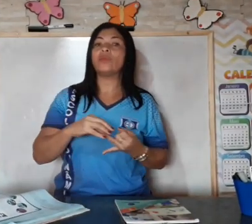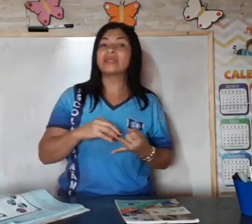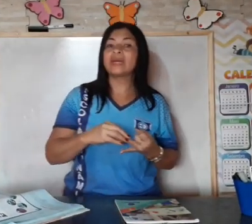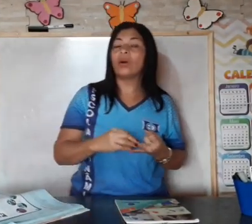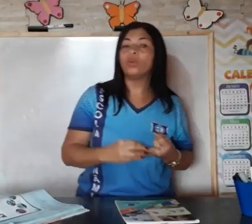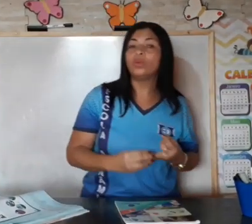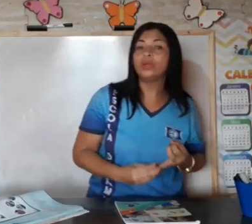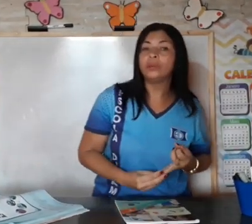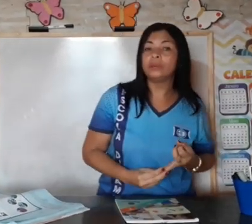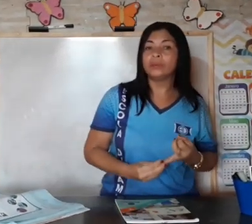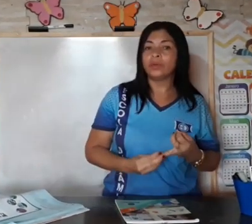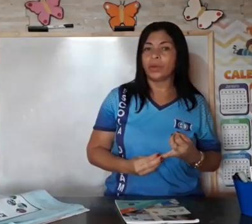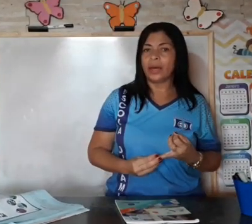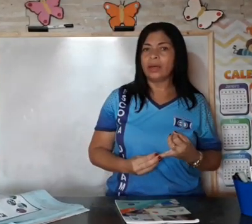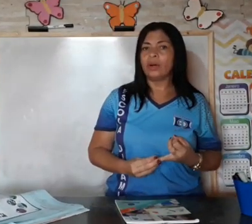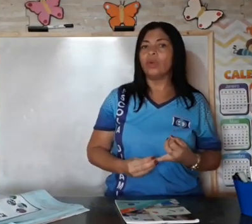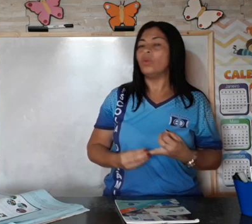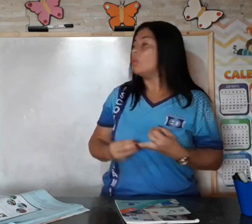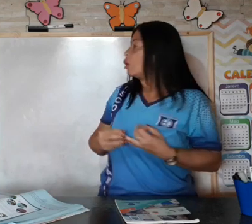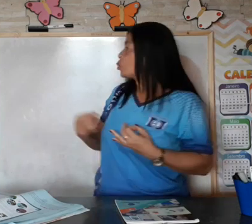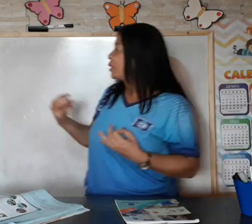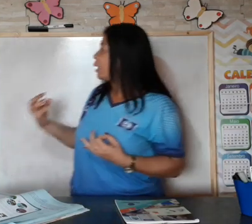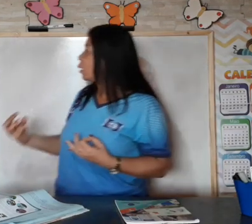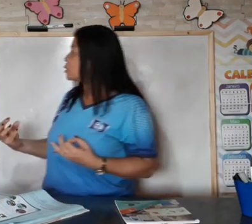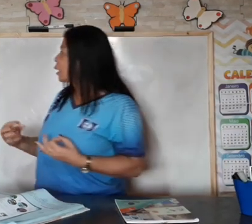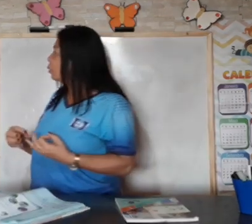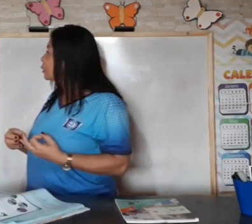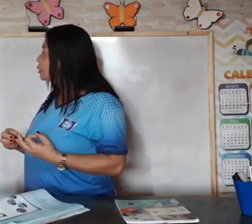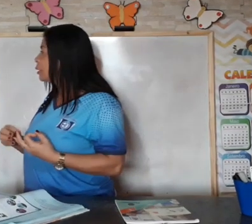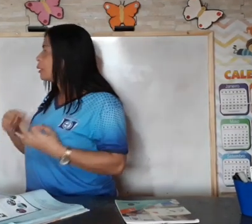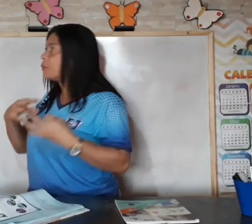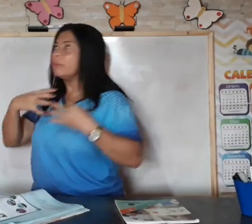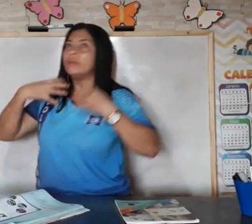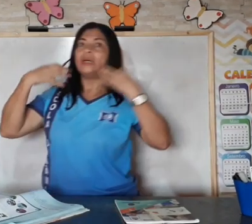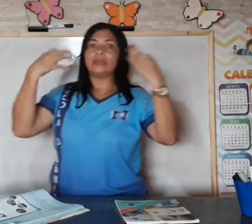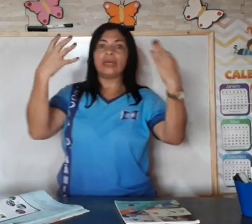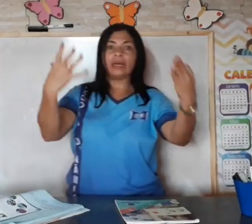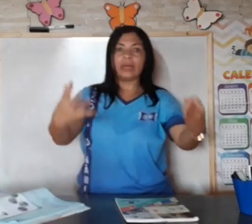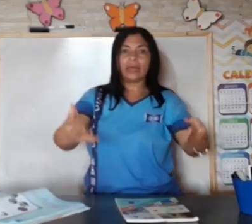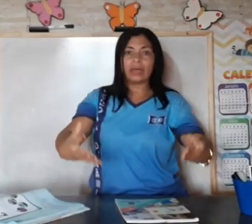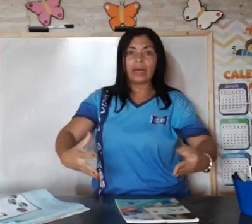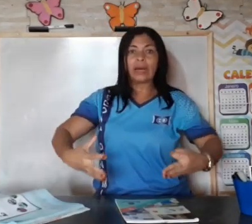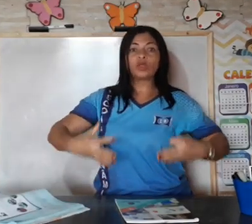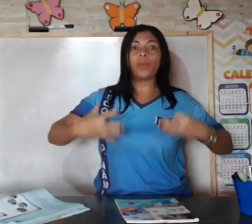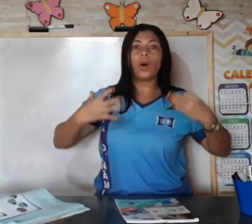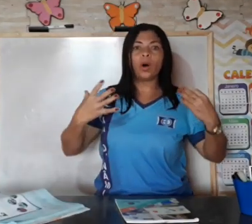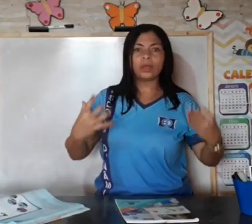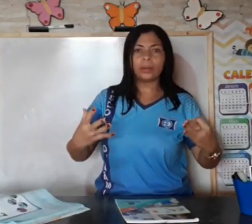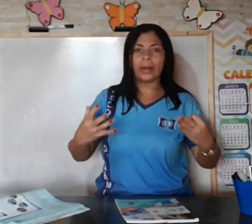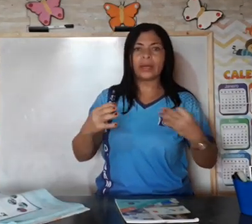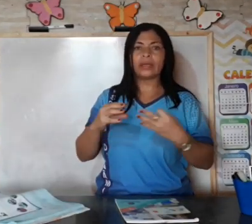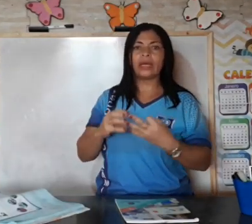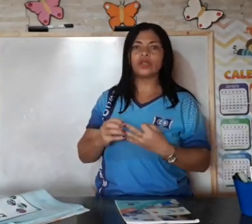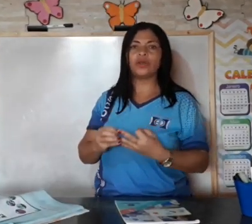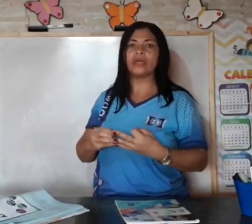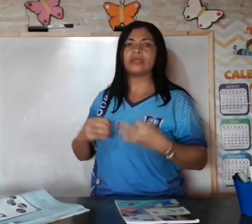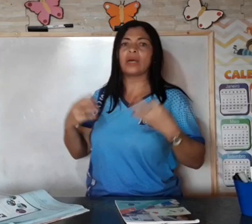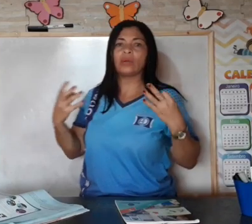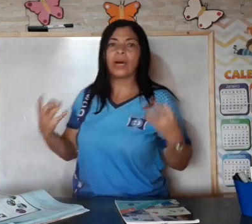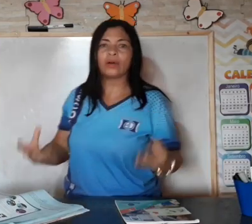uma saúde, não é? Um hospital que dê suporte para que eles fiquem